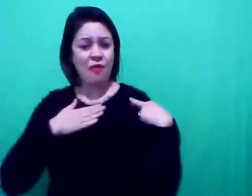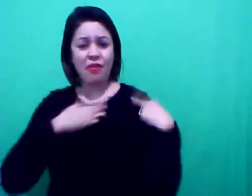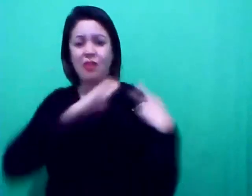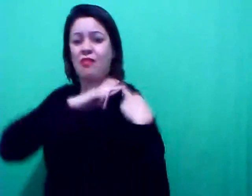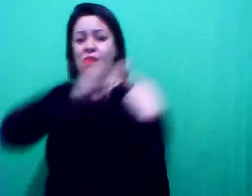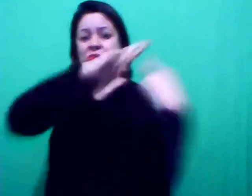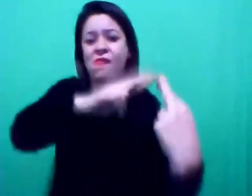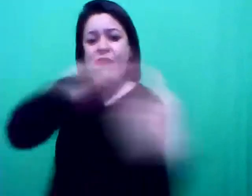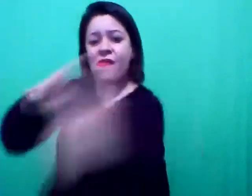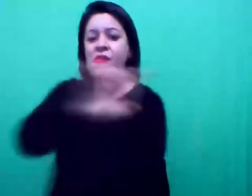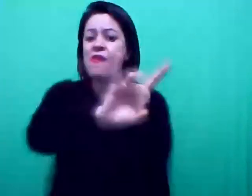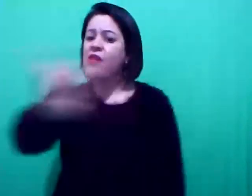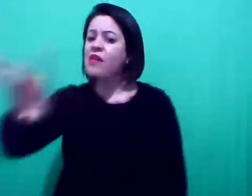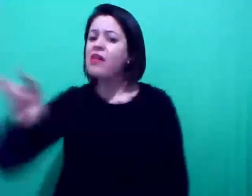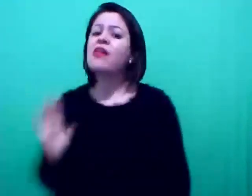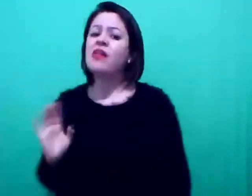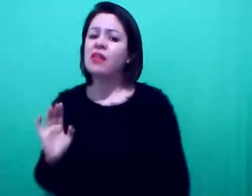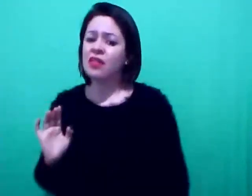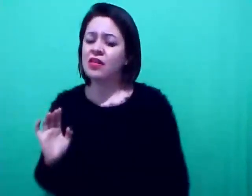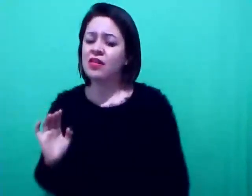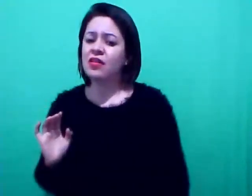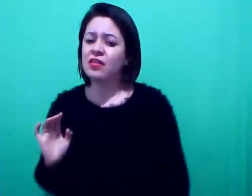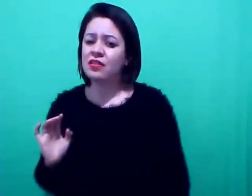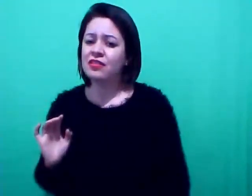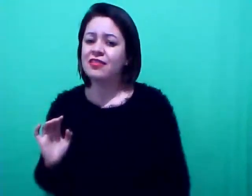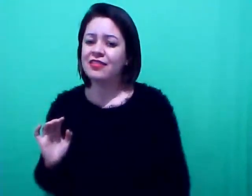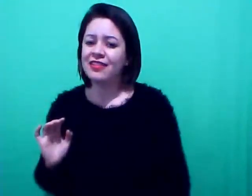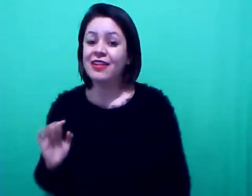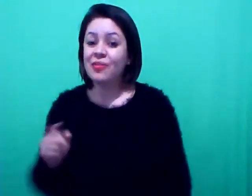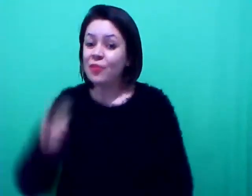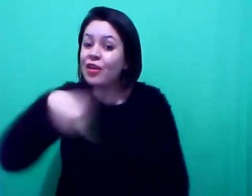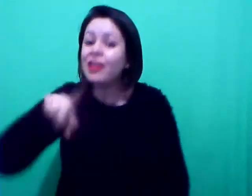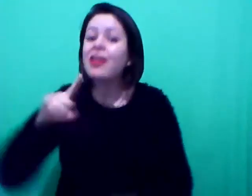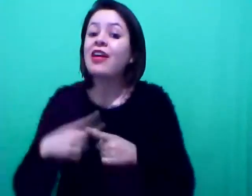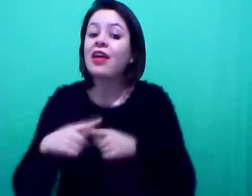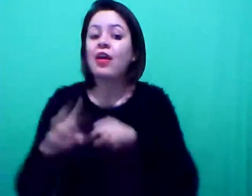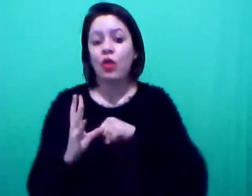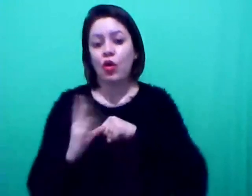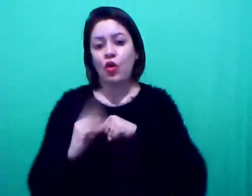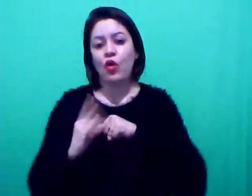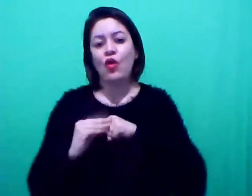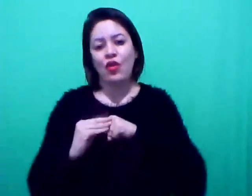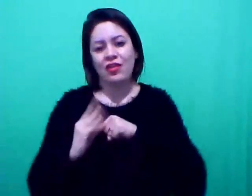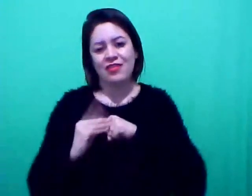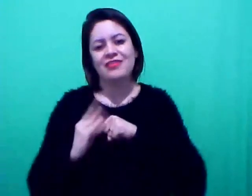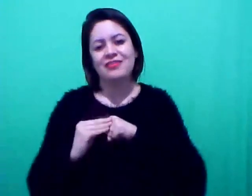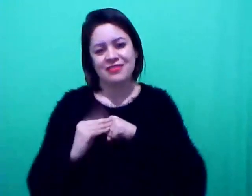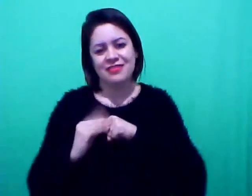também têm a responsabilidade de tudo isso, a responsabilidade de cada um, de realmente a inclusão acontecer. Porque vocês têm esse